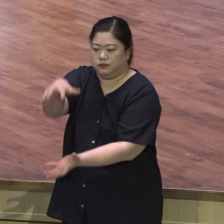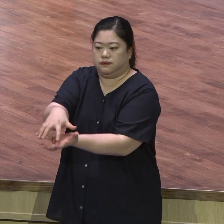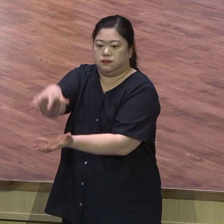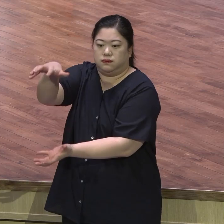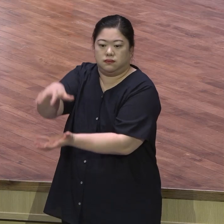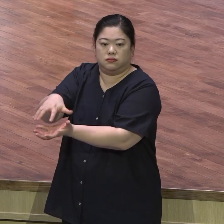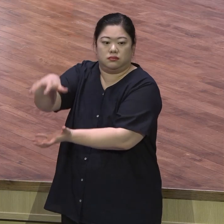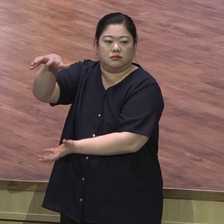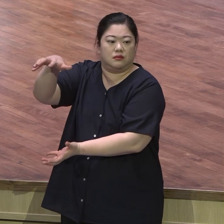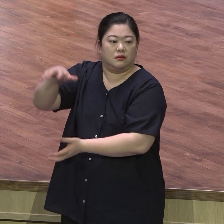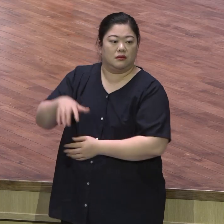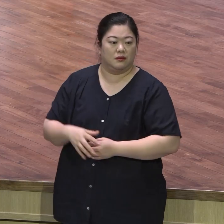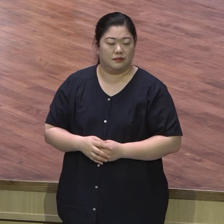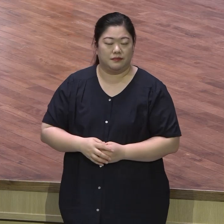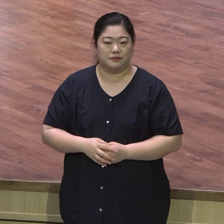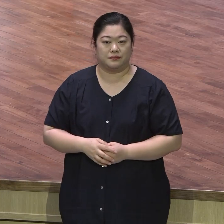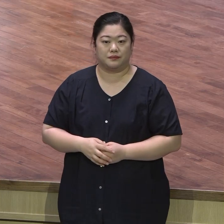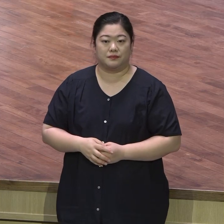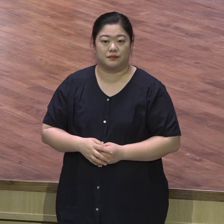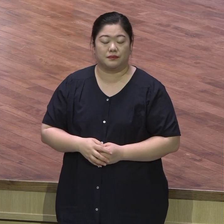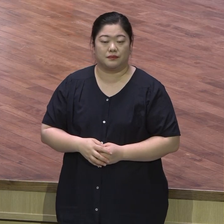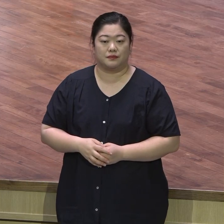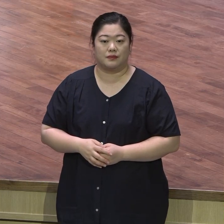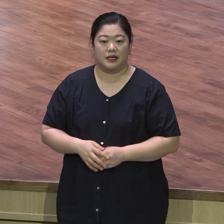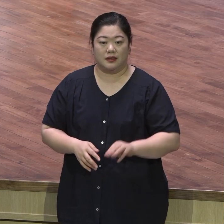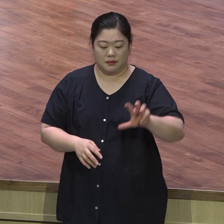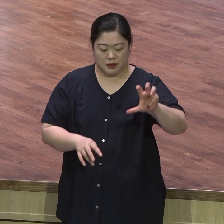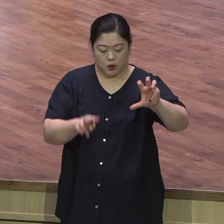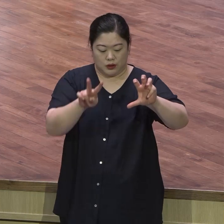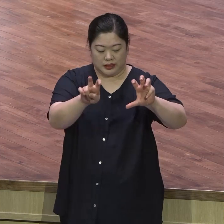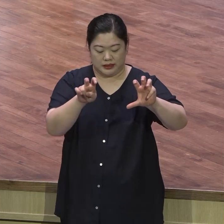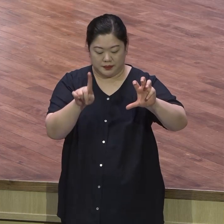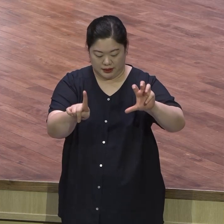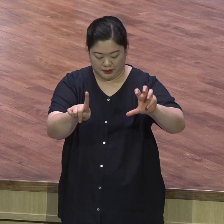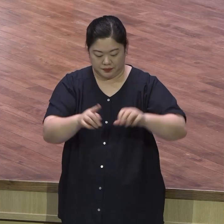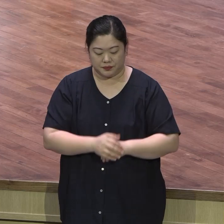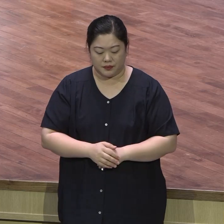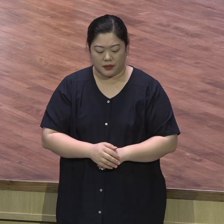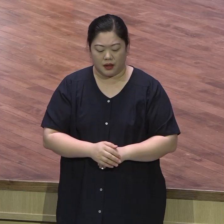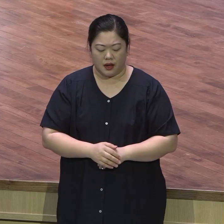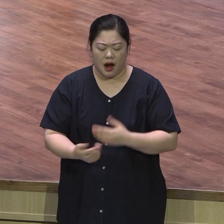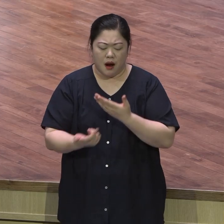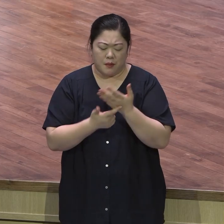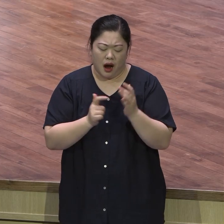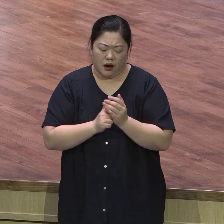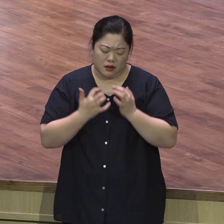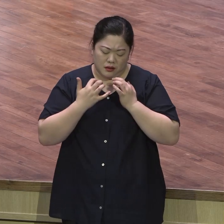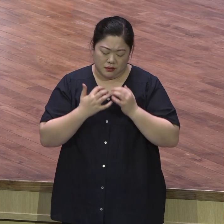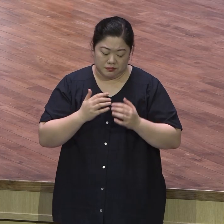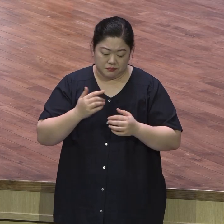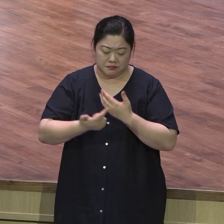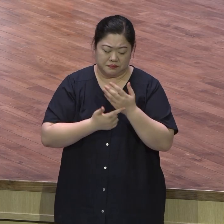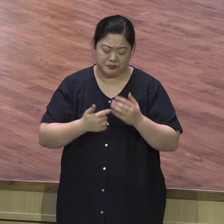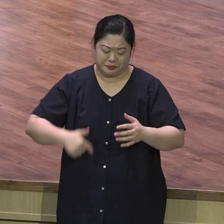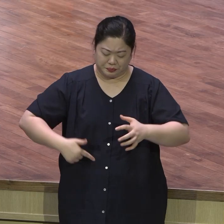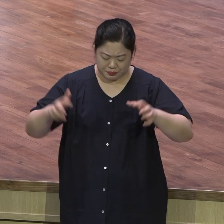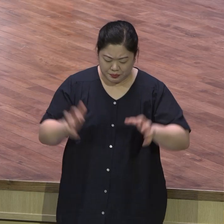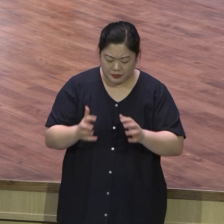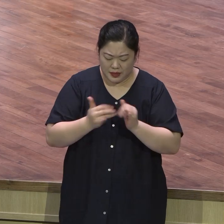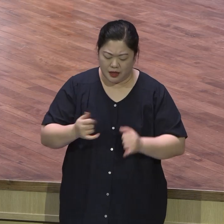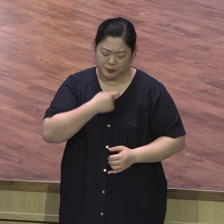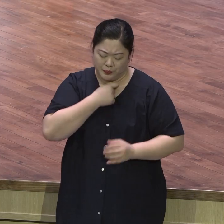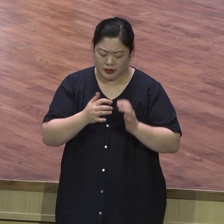자 21절입니다. 21절과 마음이 감동된 모든 자와 자원하는 모든 자가